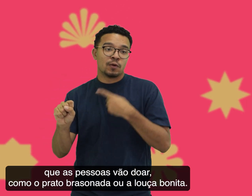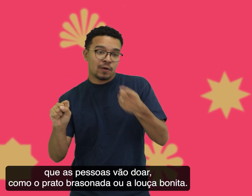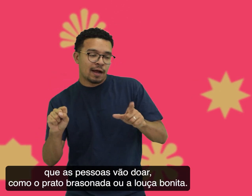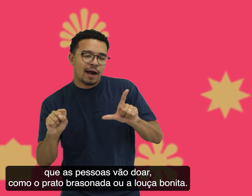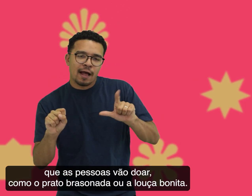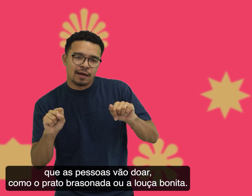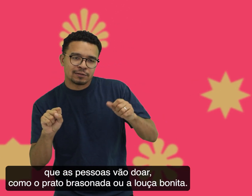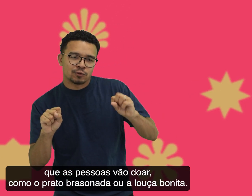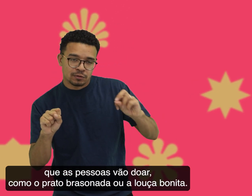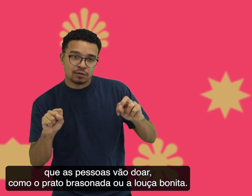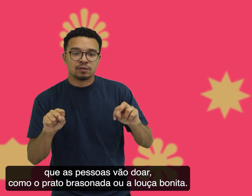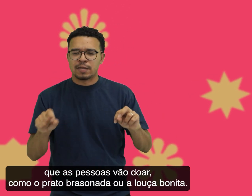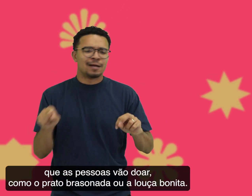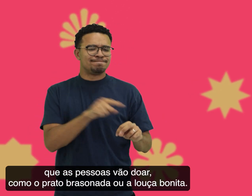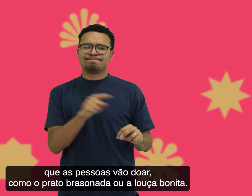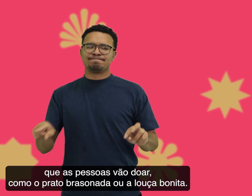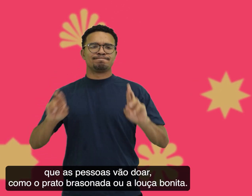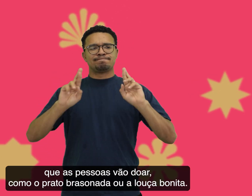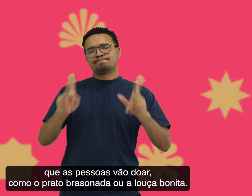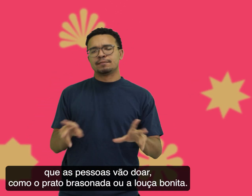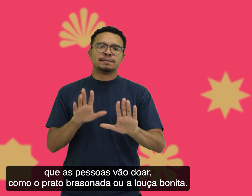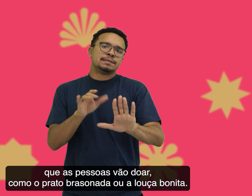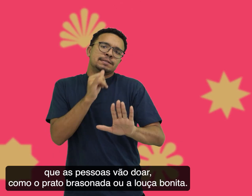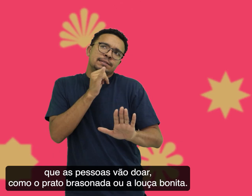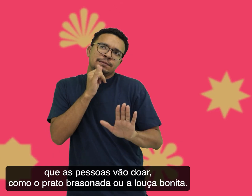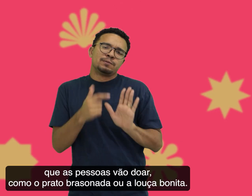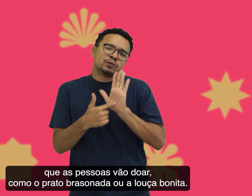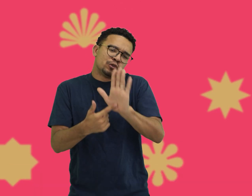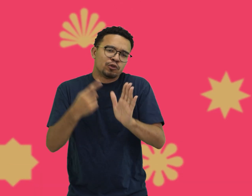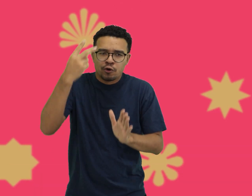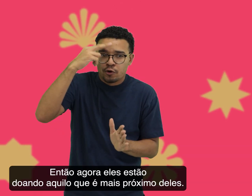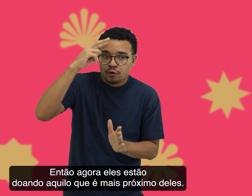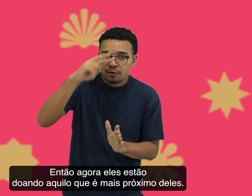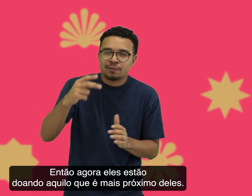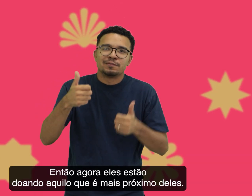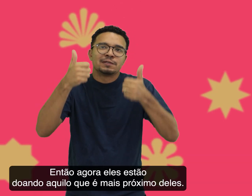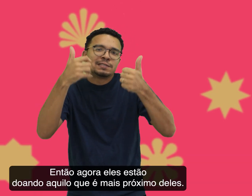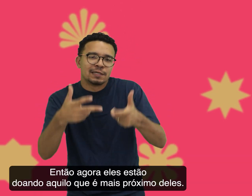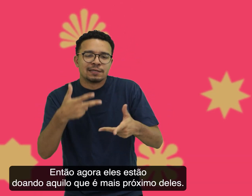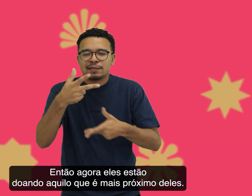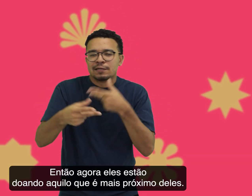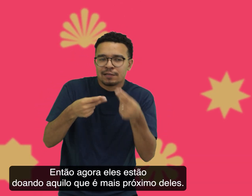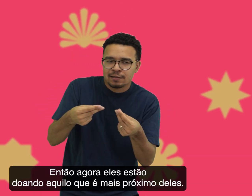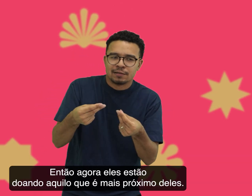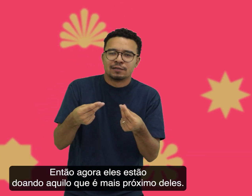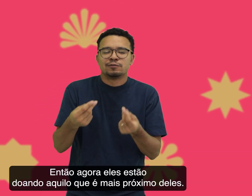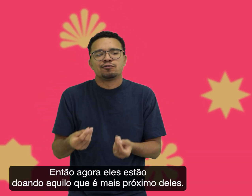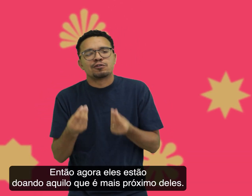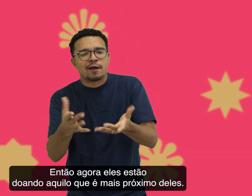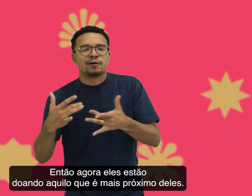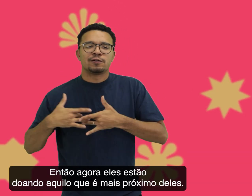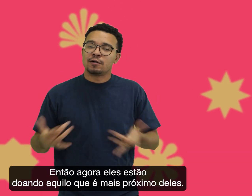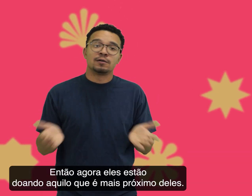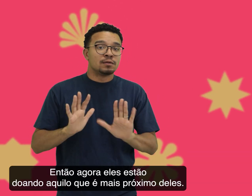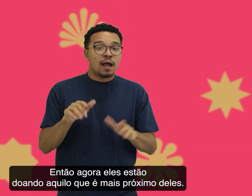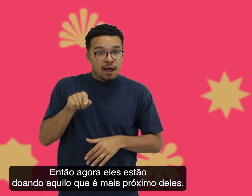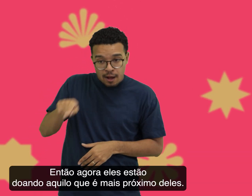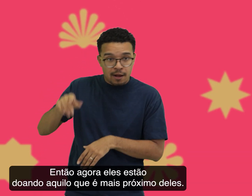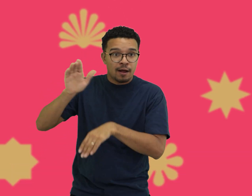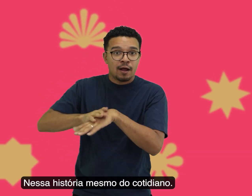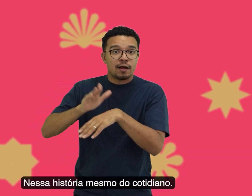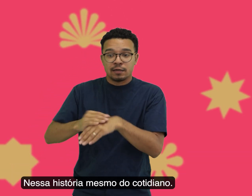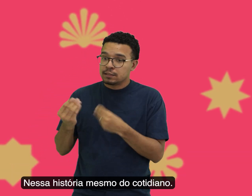é o que a gente costuma achar que as pessoas vão doar, o prato brazonado, a louça bonita. Então agora eles estão doando aquilo que é